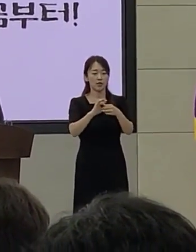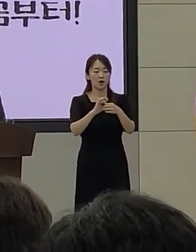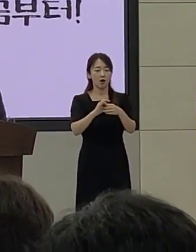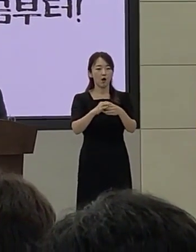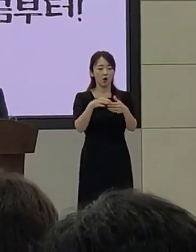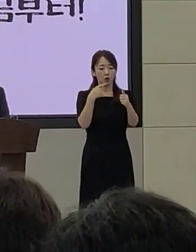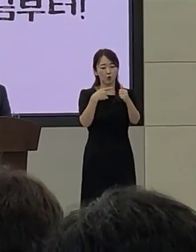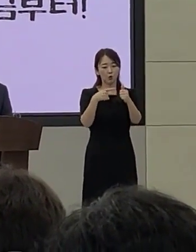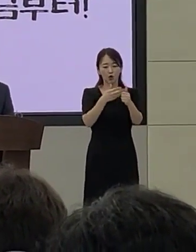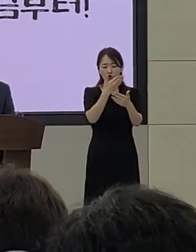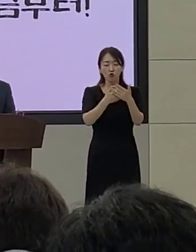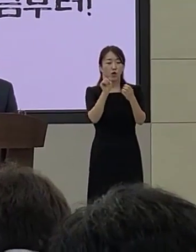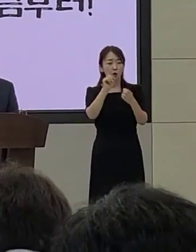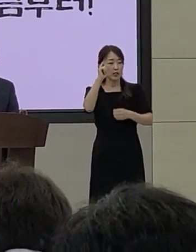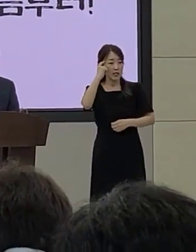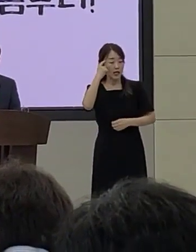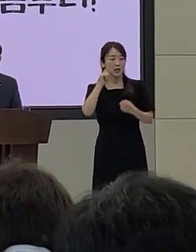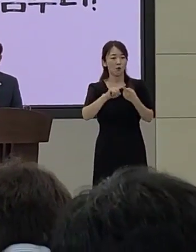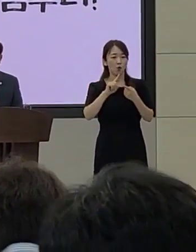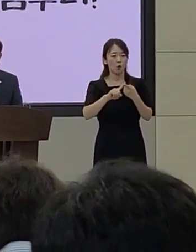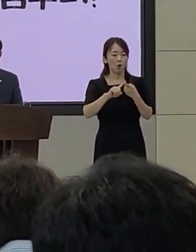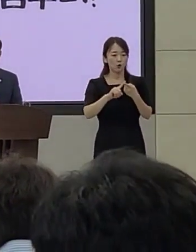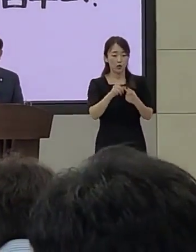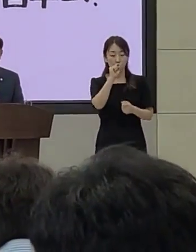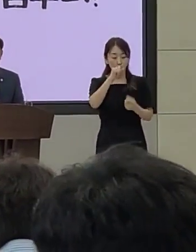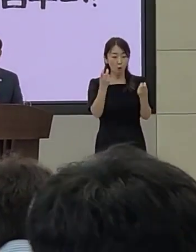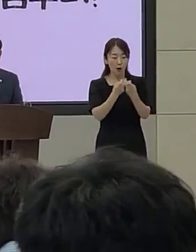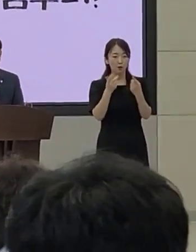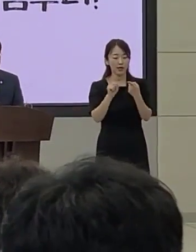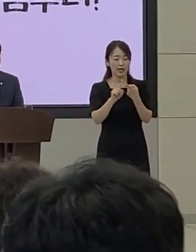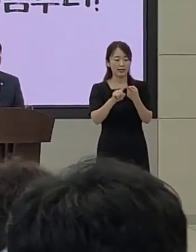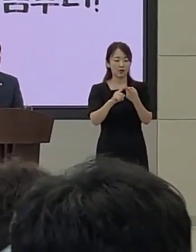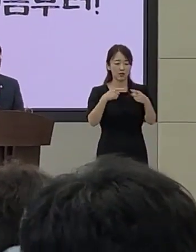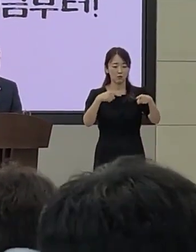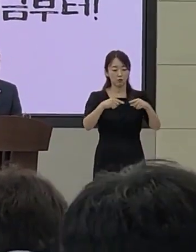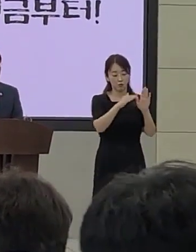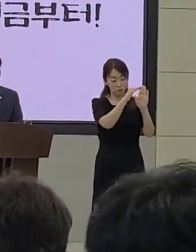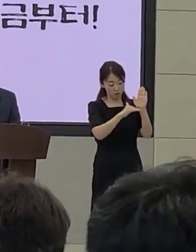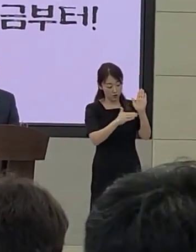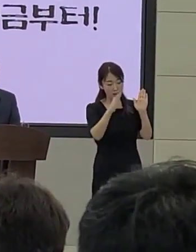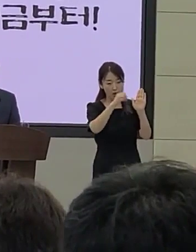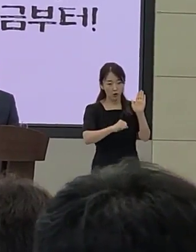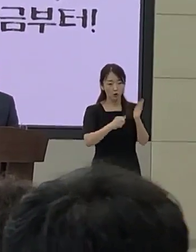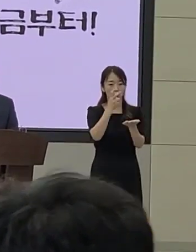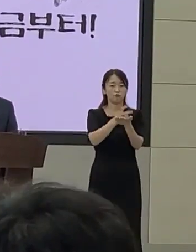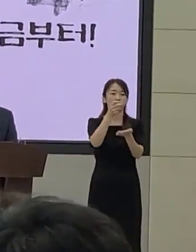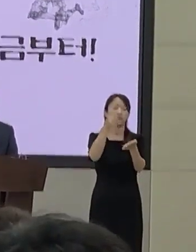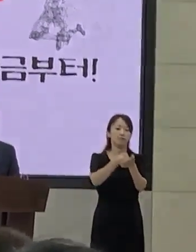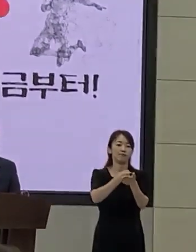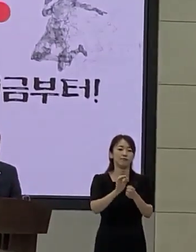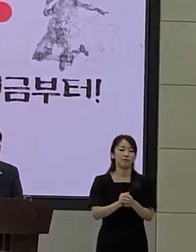통해 교육의 본질을 되새겨보고 노출된 방안은 부상교육 정책에 반영하고